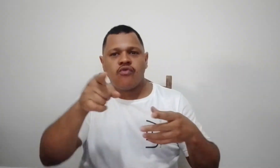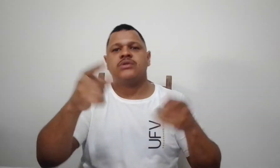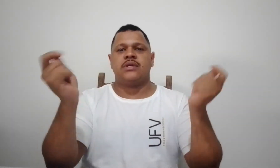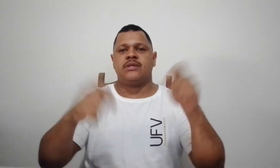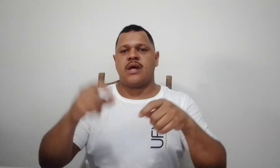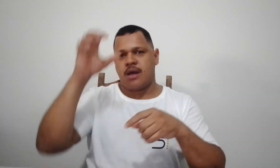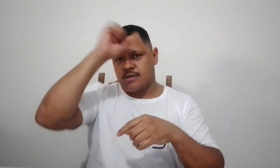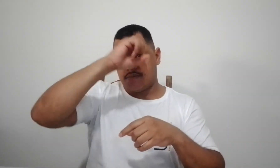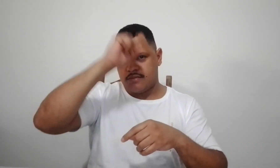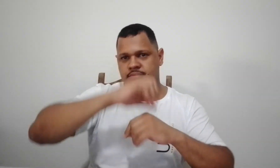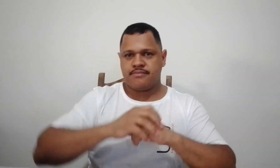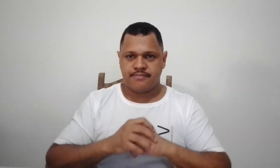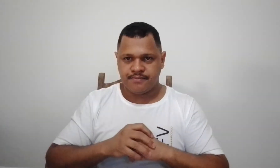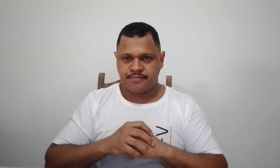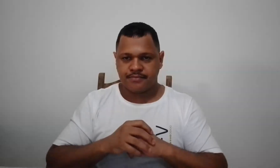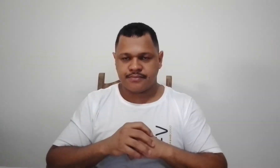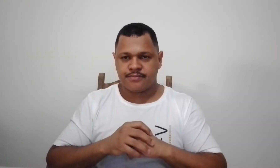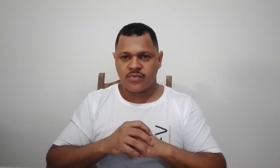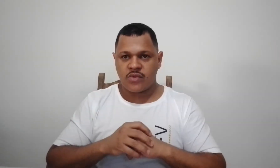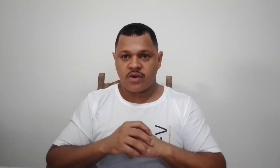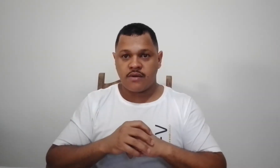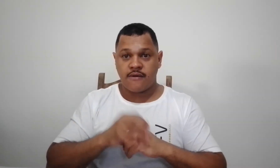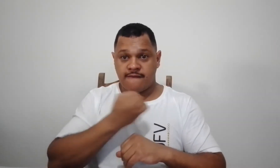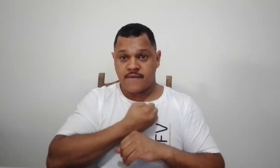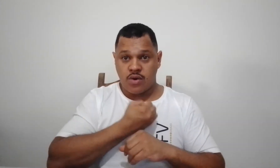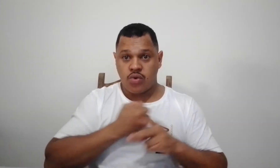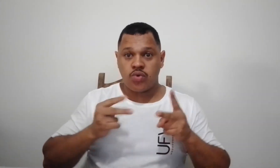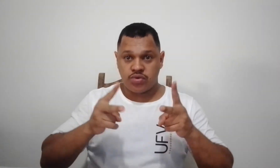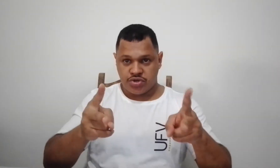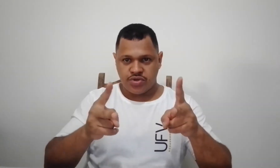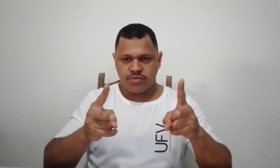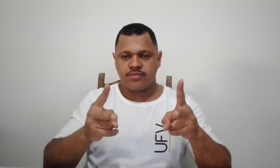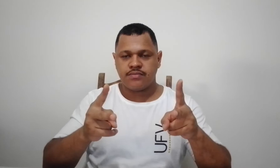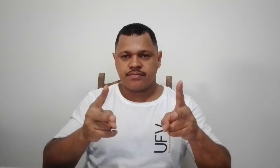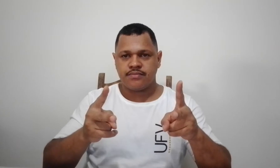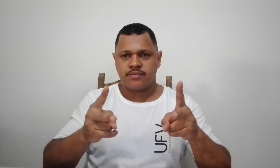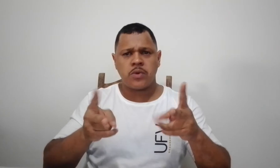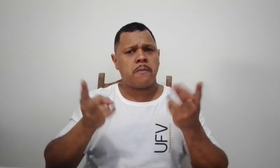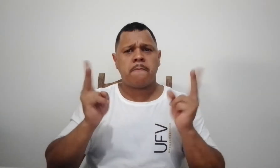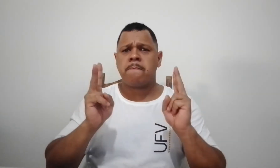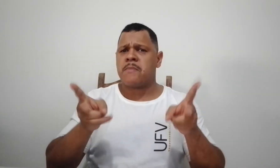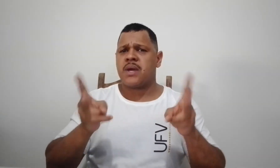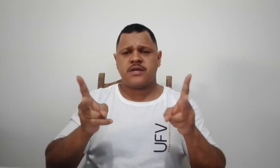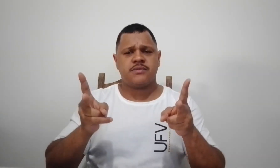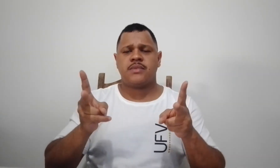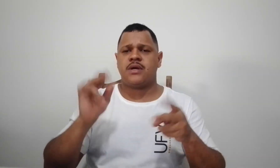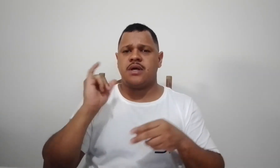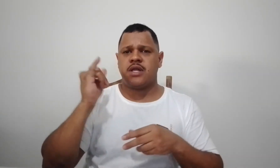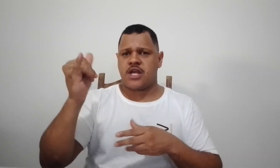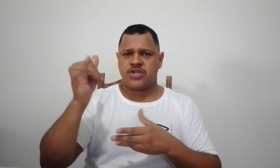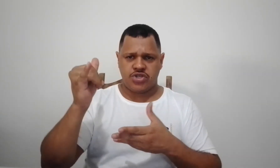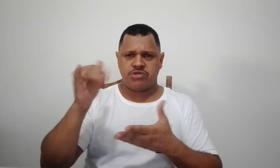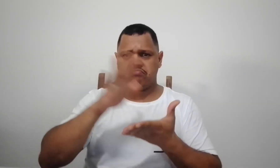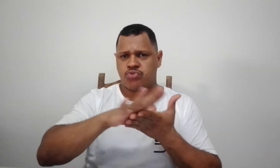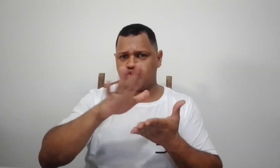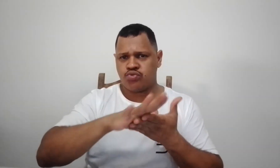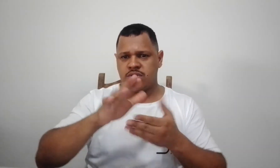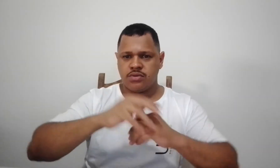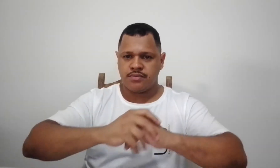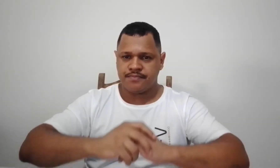Um valor contínuo que representa um valor alternado com a mesma energia consumida. A partir daí, a gente pode